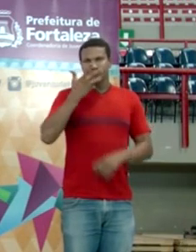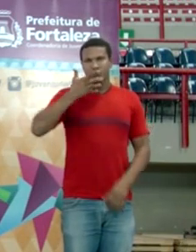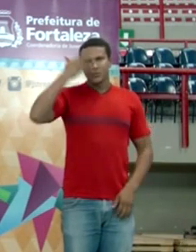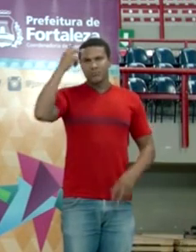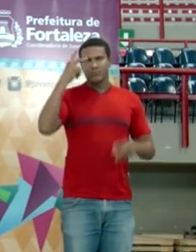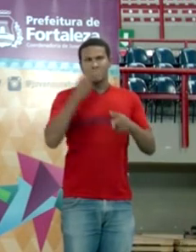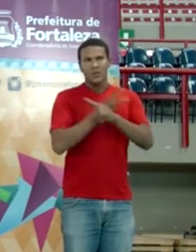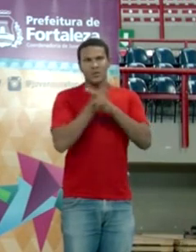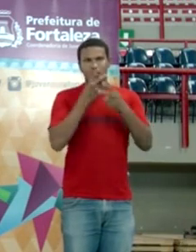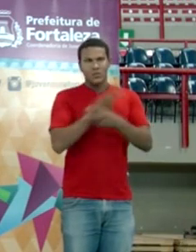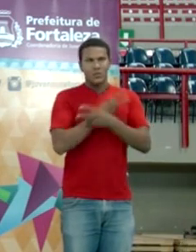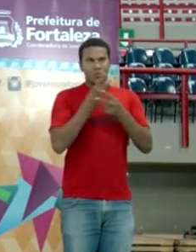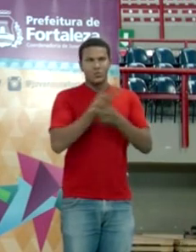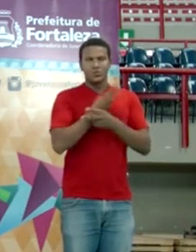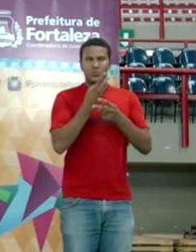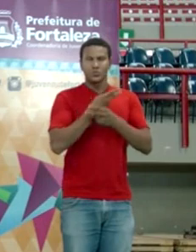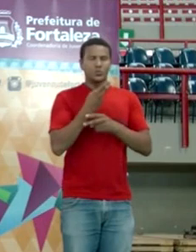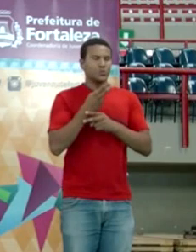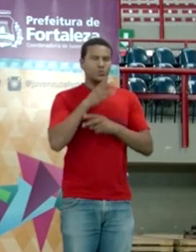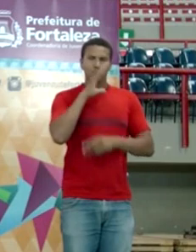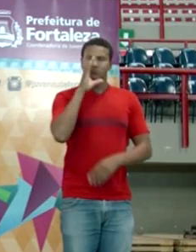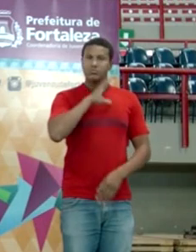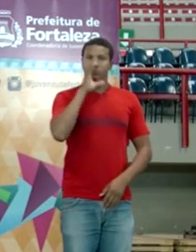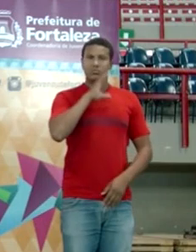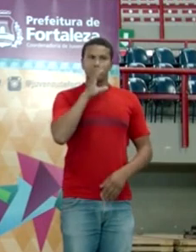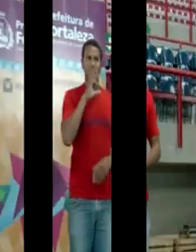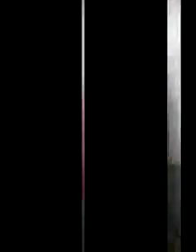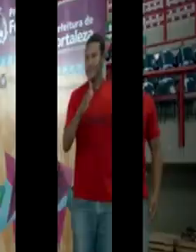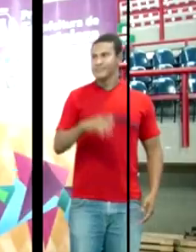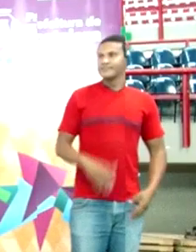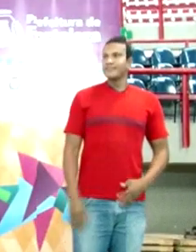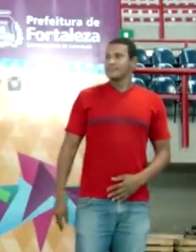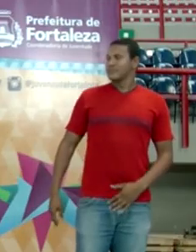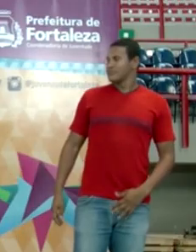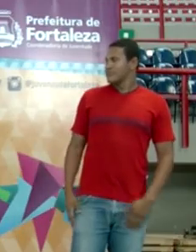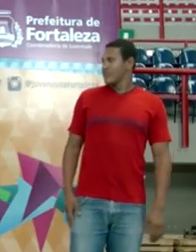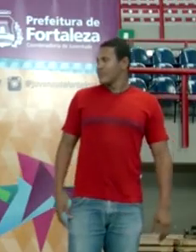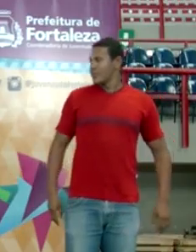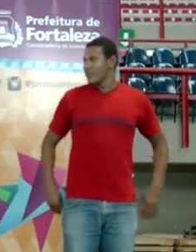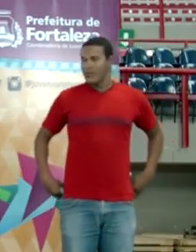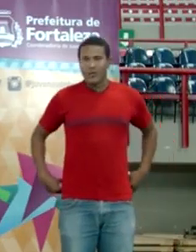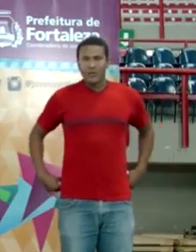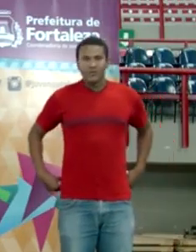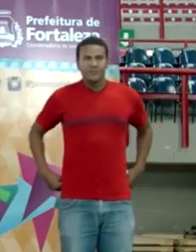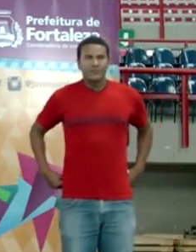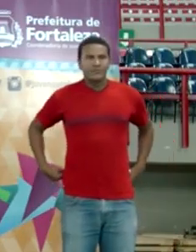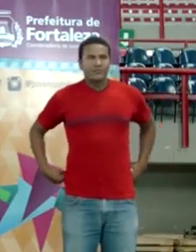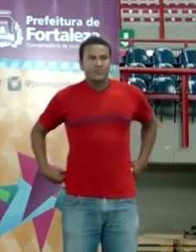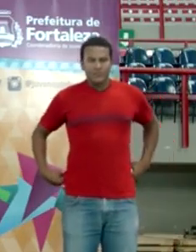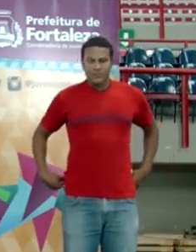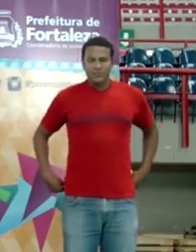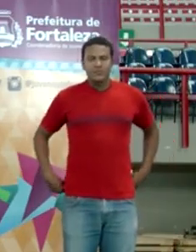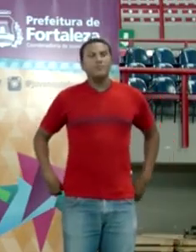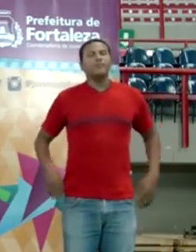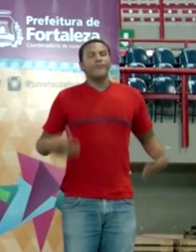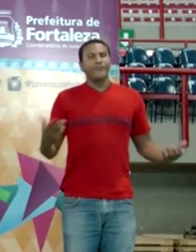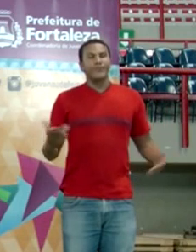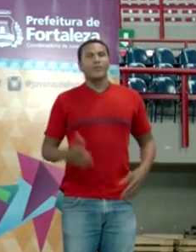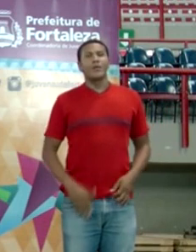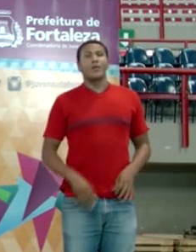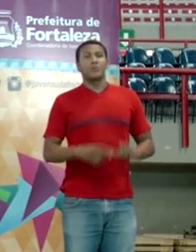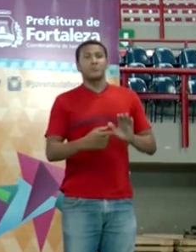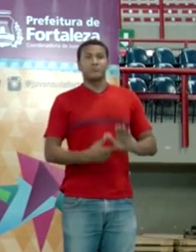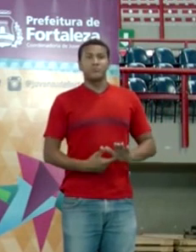vento, porque senão eu não vou fazer uma utilização boa. Continuando a ideia, e assim manter o mínimo